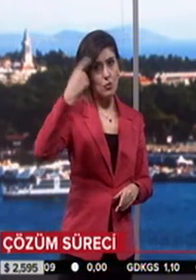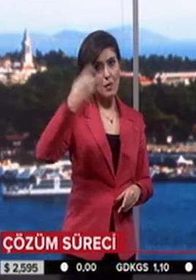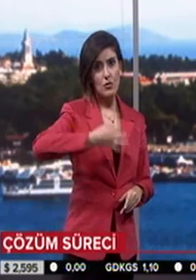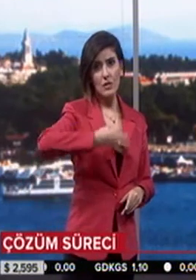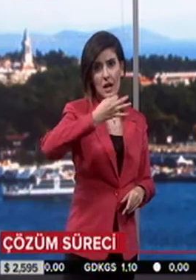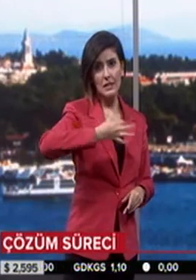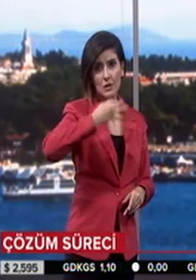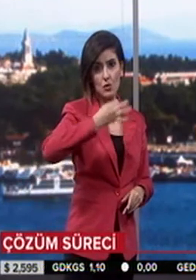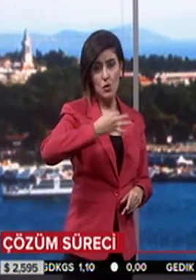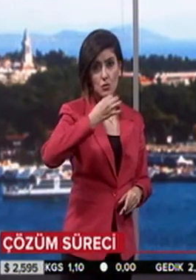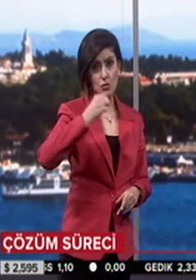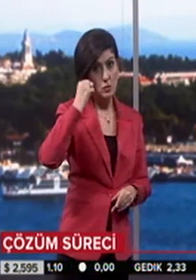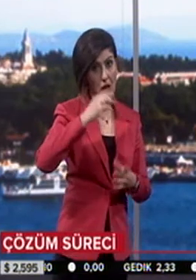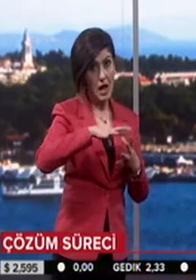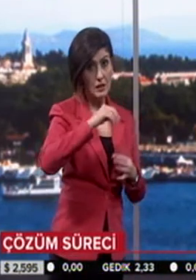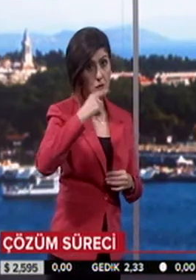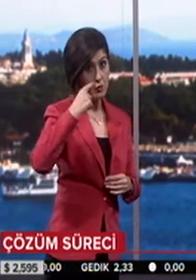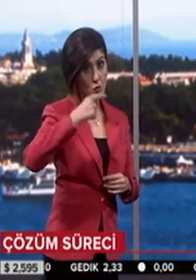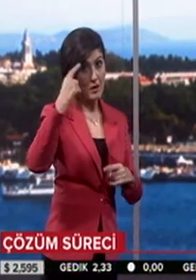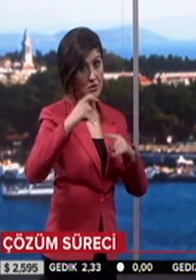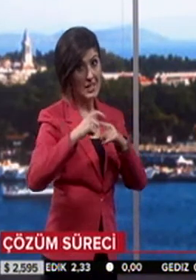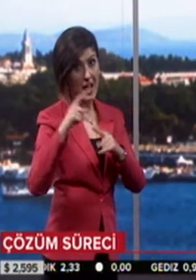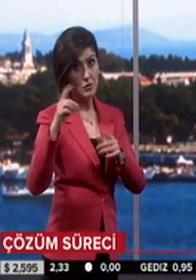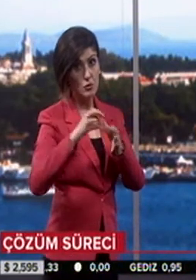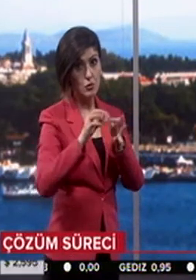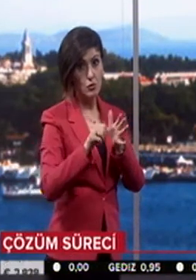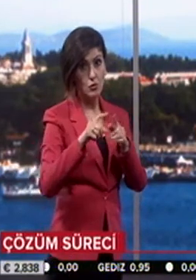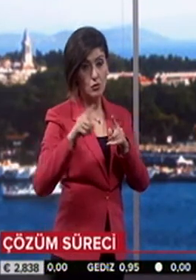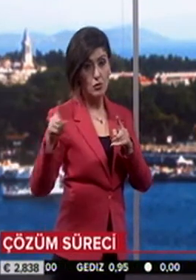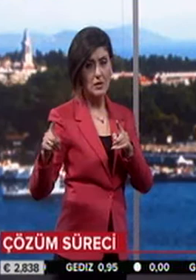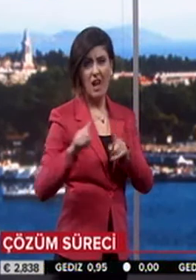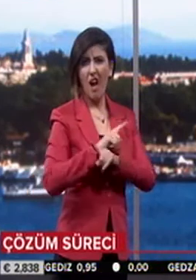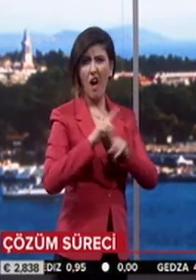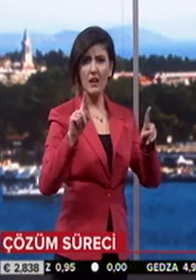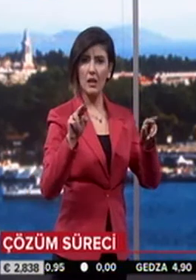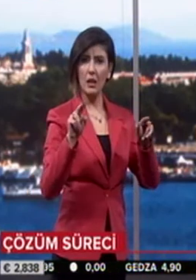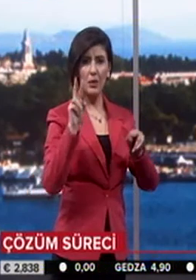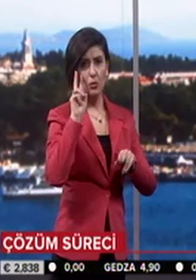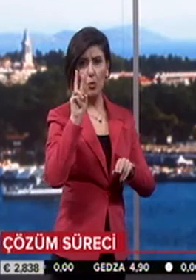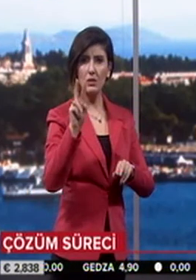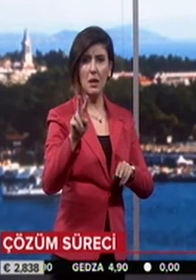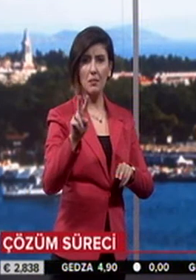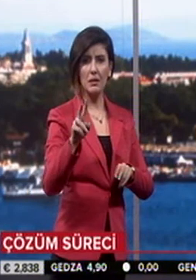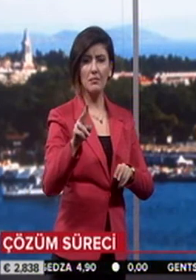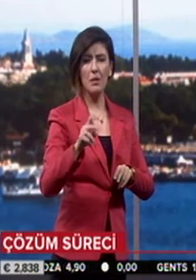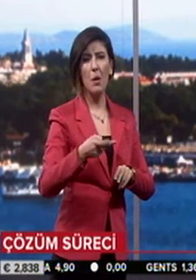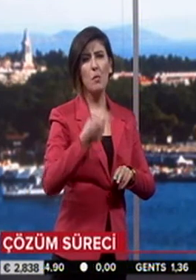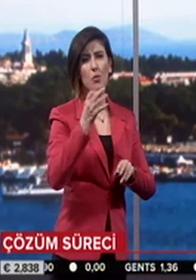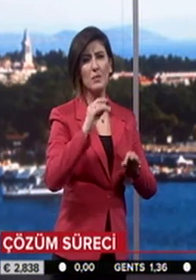Cumhurbaşkanlığı Sözcüsü İbrahim Kalın, Cumhurbaşkanı Erdoğan'ı çözüm sürecinin karşısındaymış gibi göstermenin beyhude bir çaba olduğunu